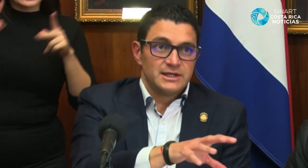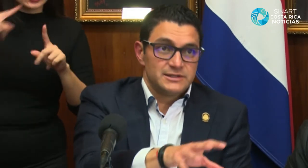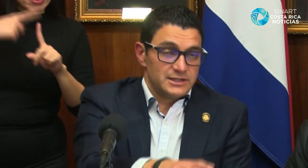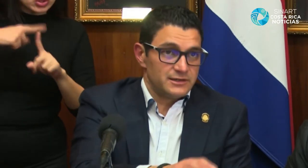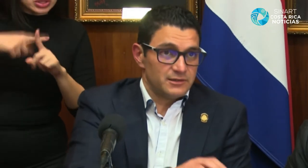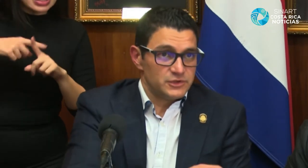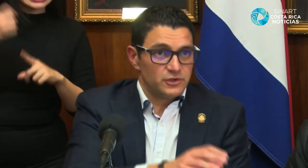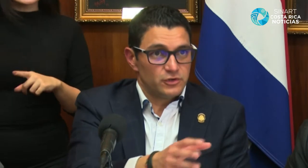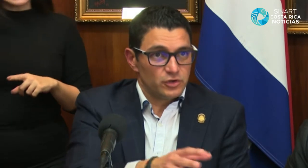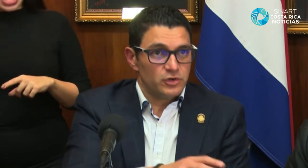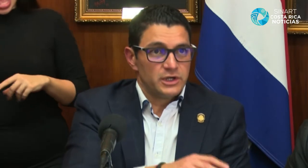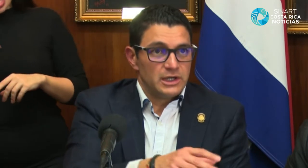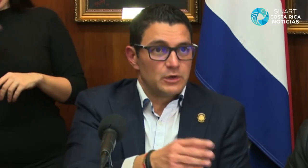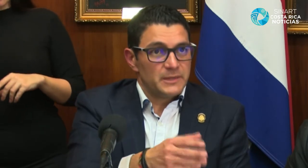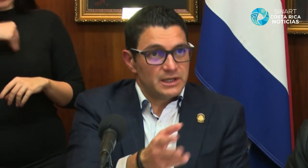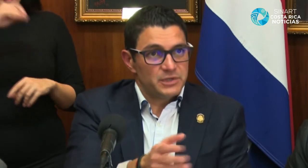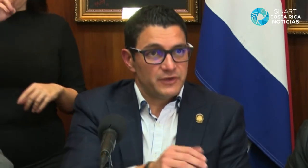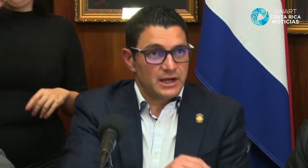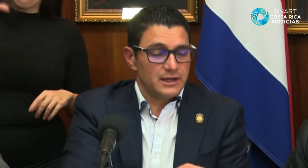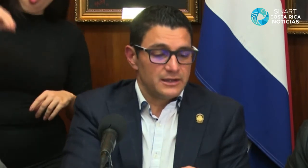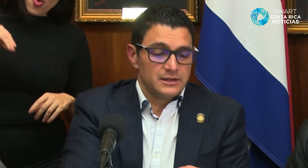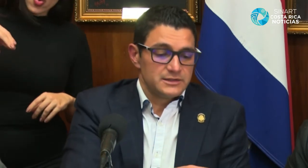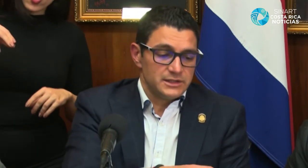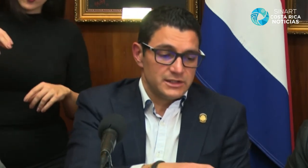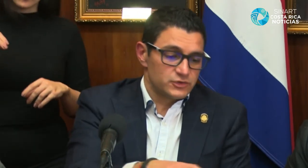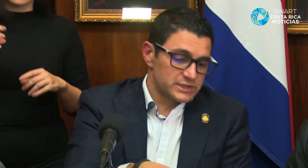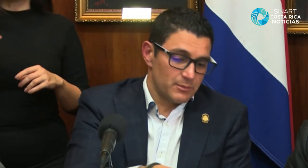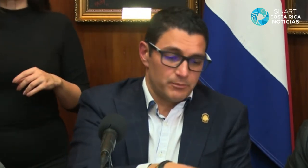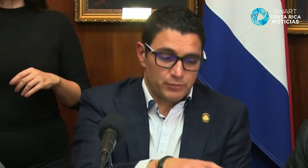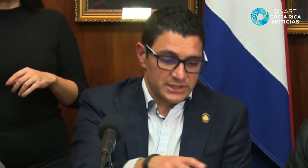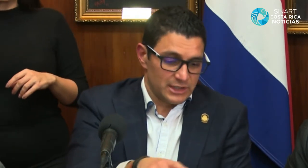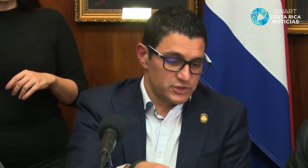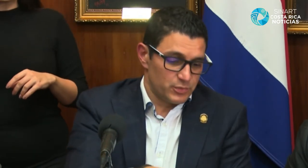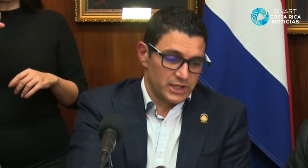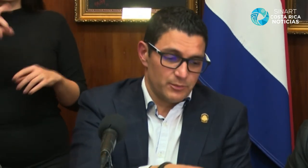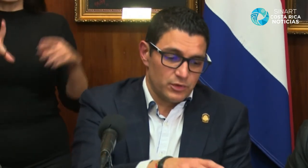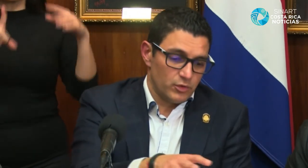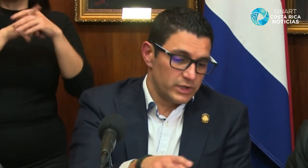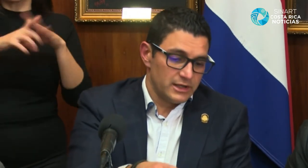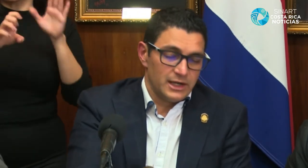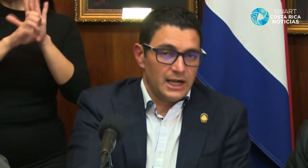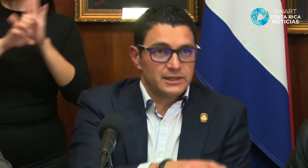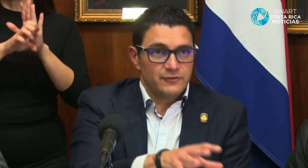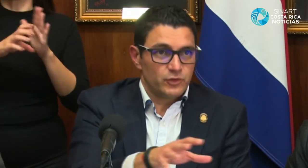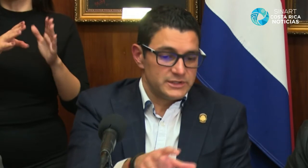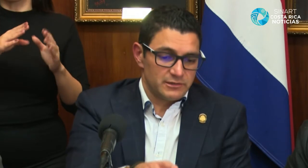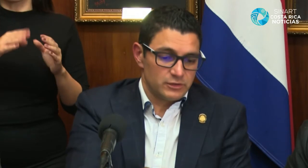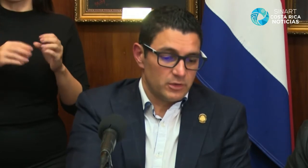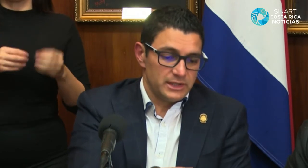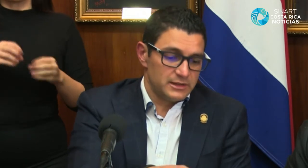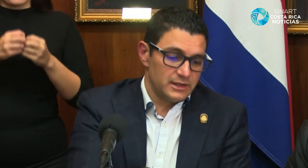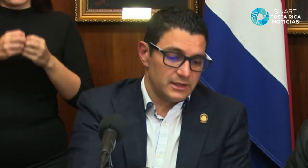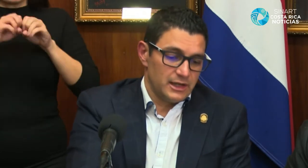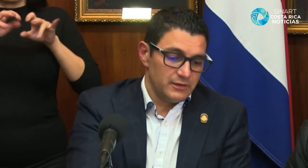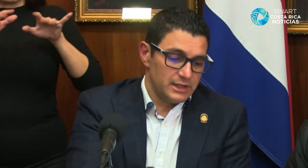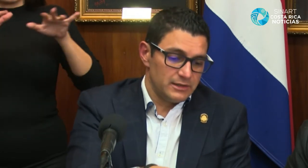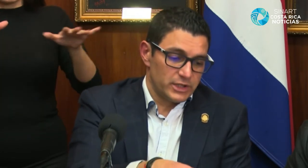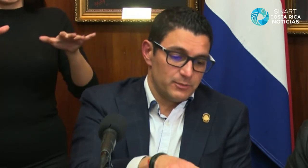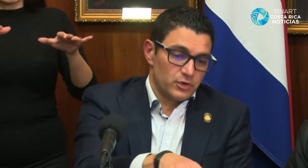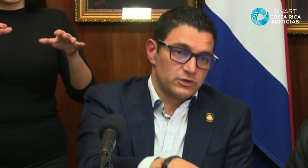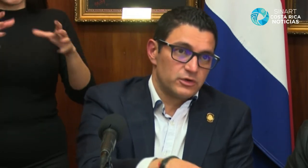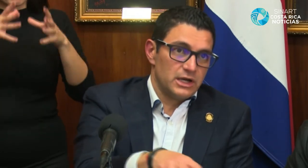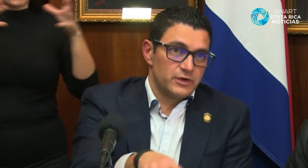positivas, si ya hay transmisión o no de una manera amplificada, si esto está presentándose, por ejemplo, con una alta influencia eventualmente a